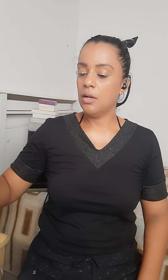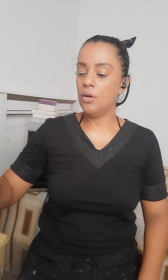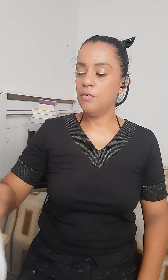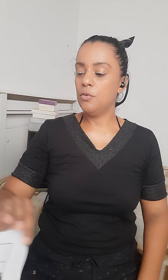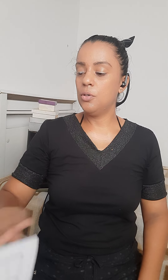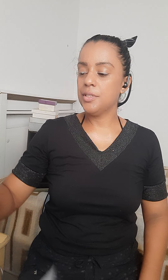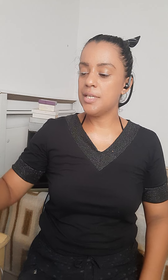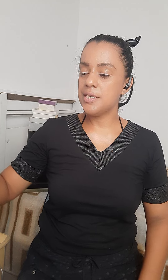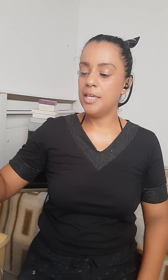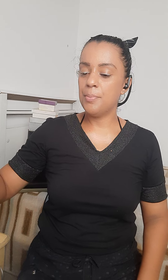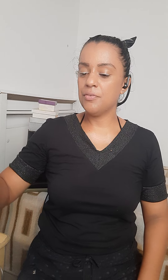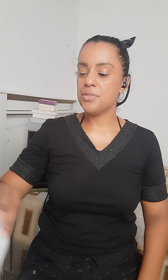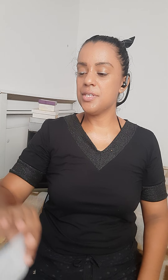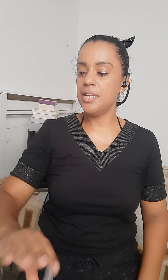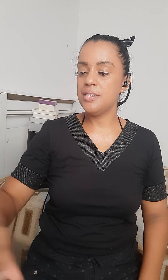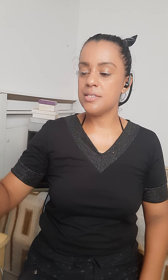Agora eu vou trazer aqui pra vocês